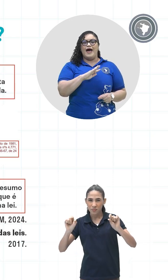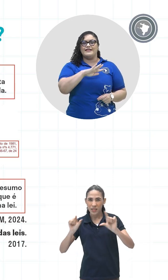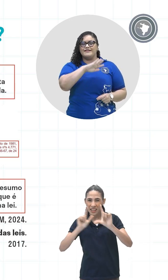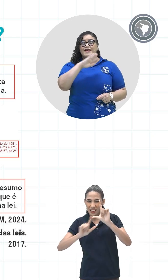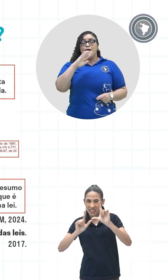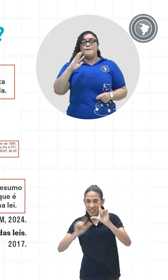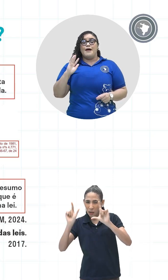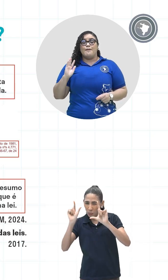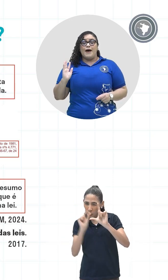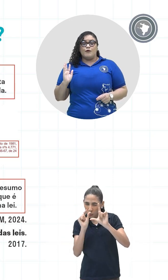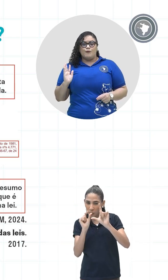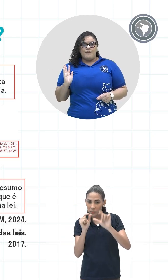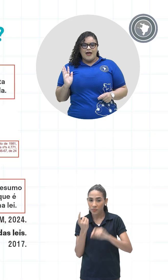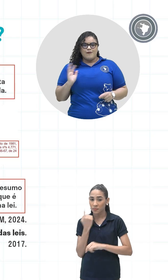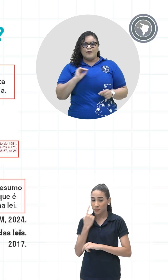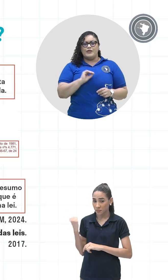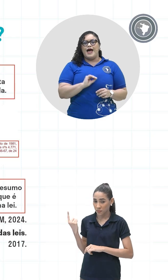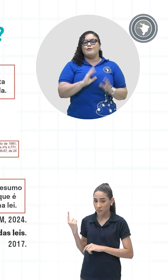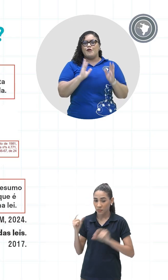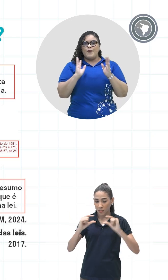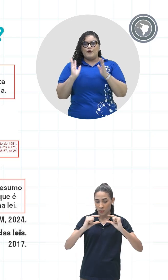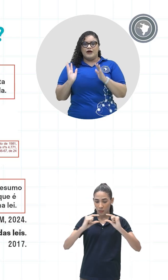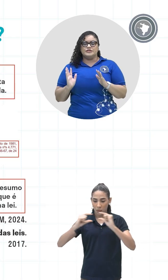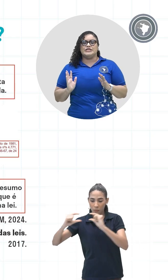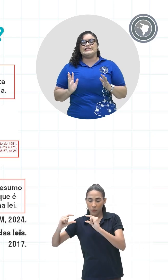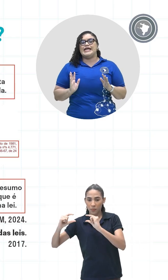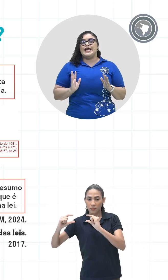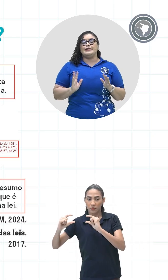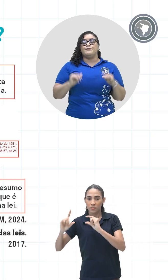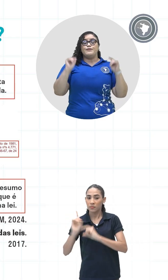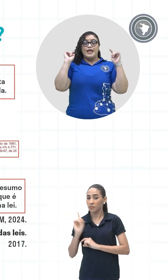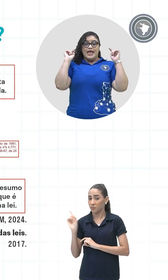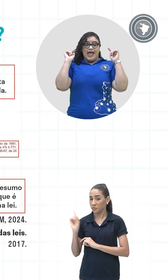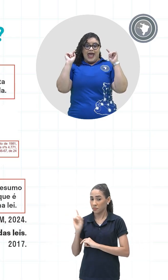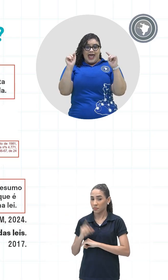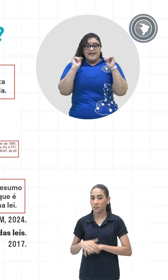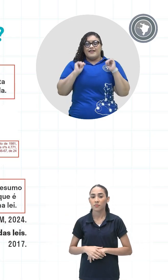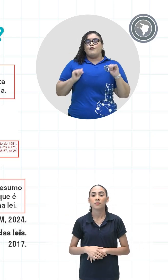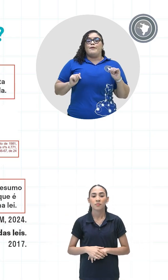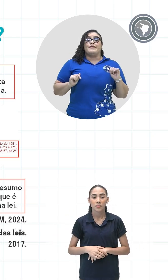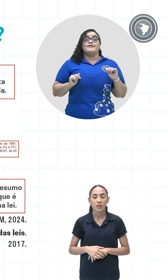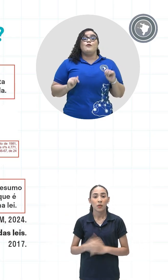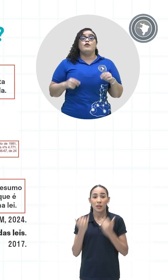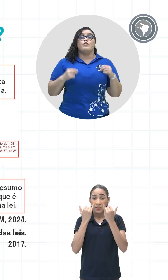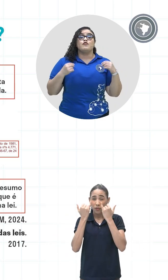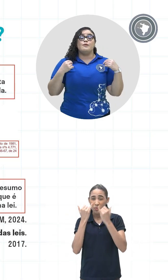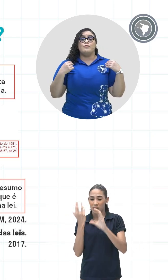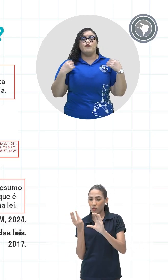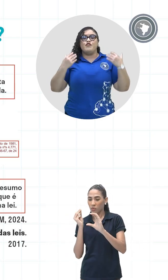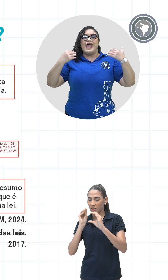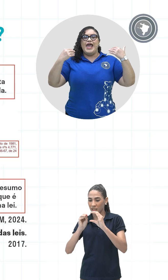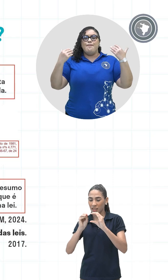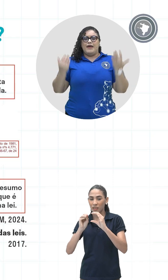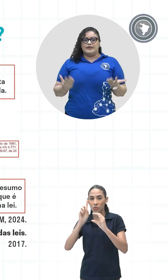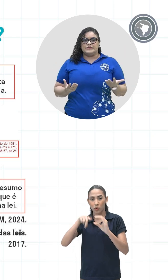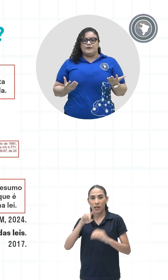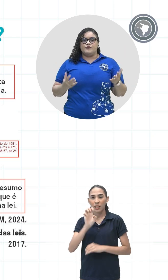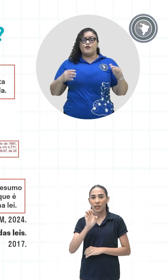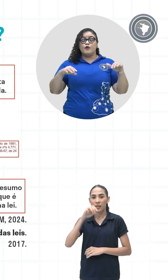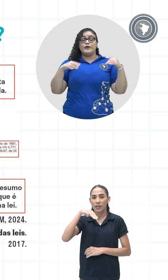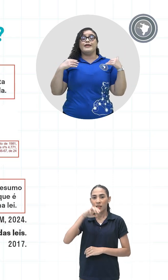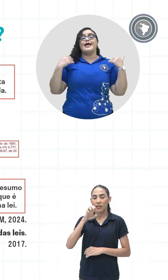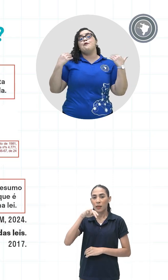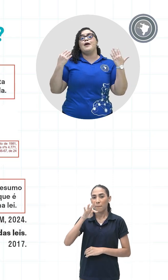aí, recuadas mais para o lado, mais para o canto da tela? Essa informação é o que nós chamamos de